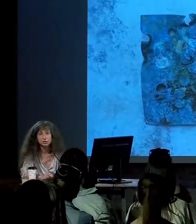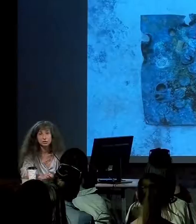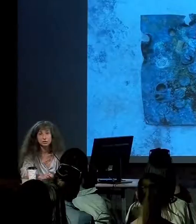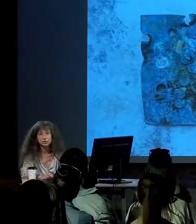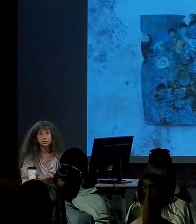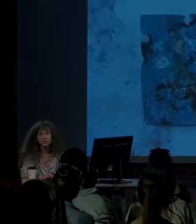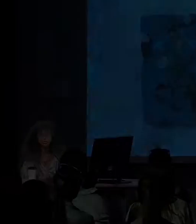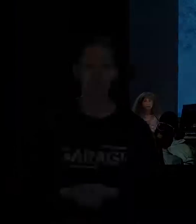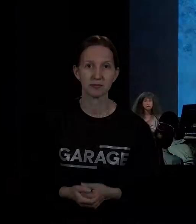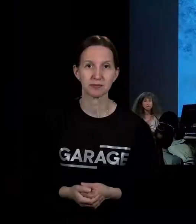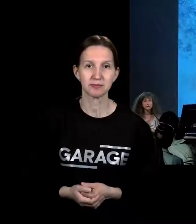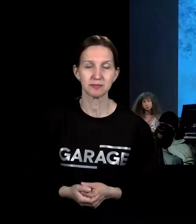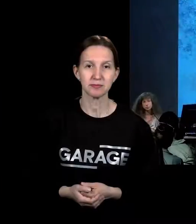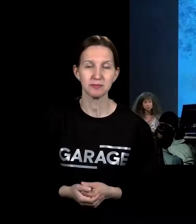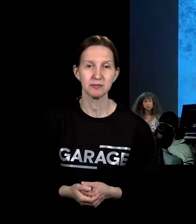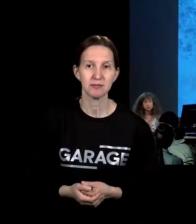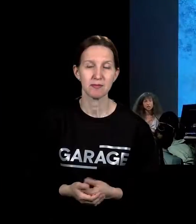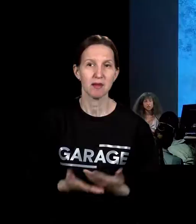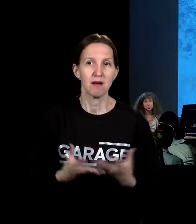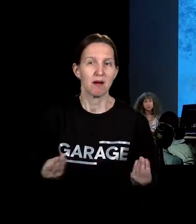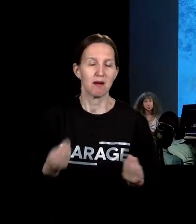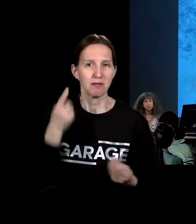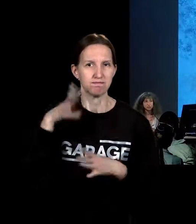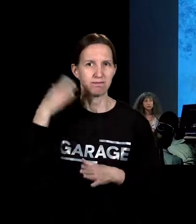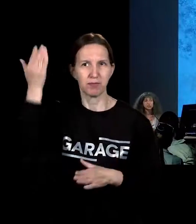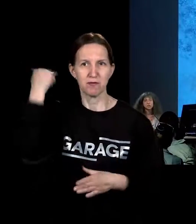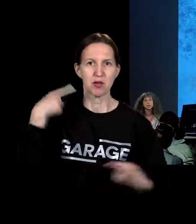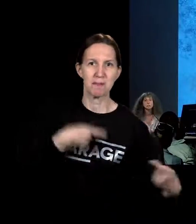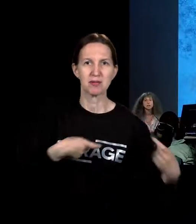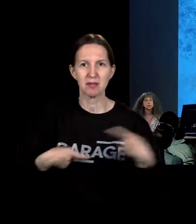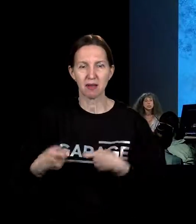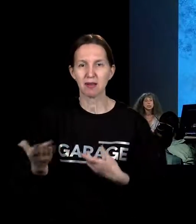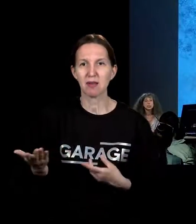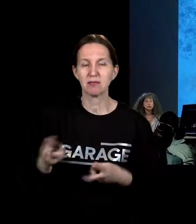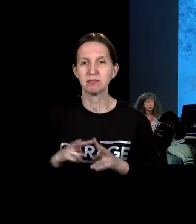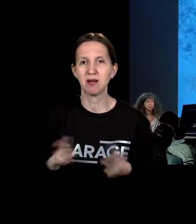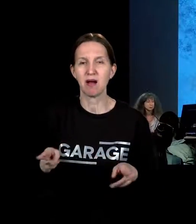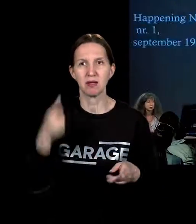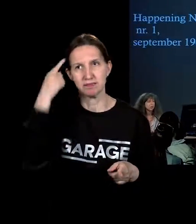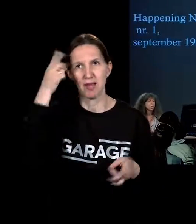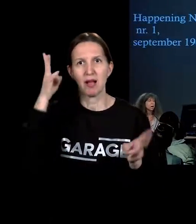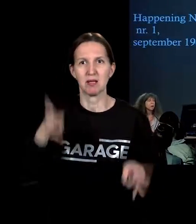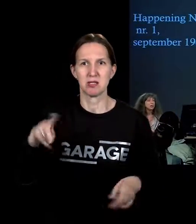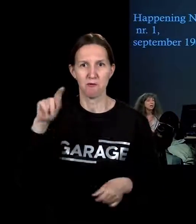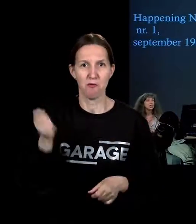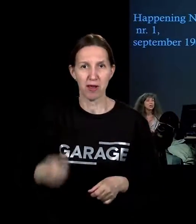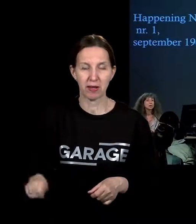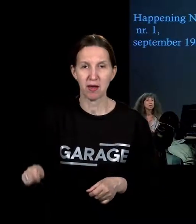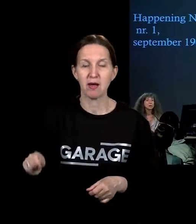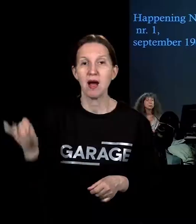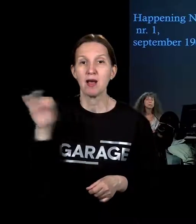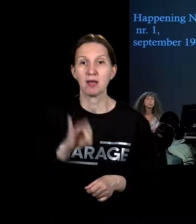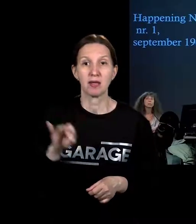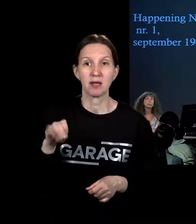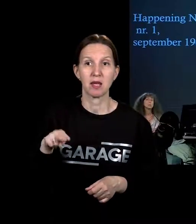бетон. Как отсылка к некому перестрелке, да, как отсылка к некой катастрофе. А начинал